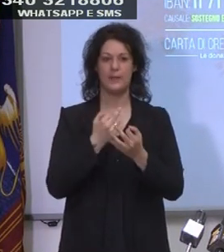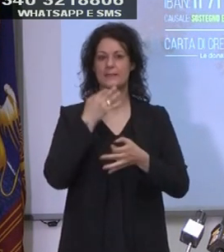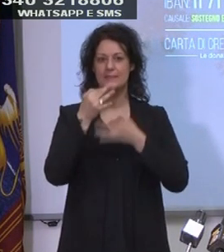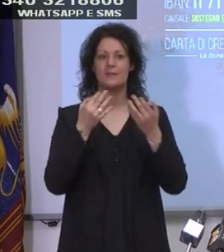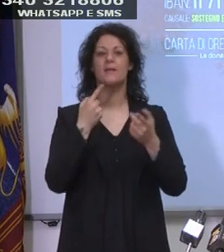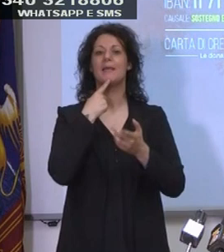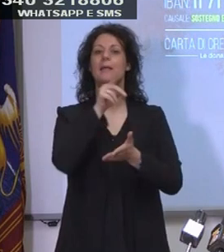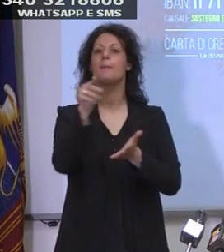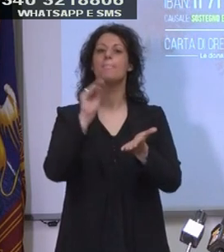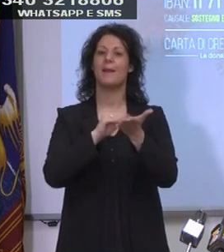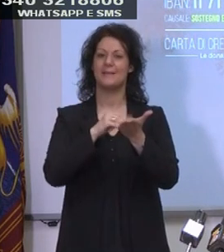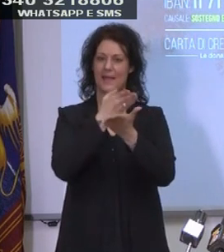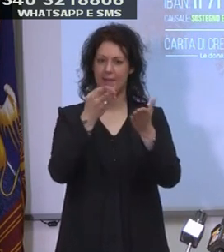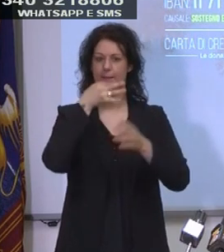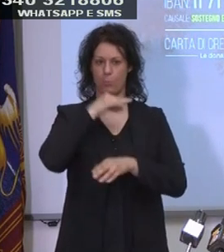via...